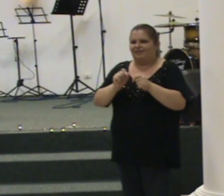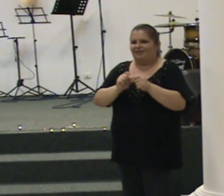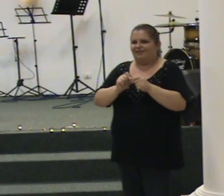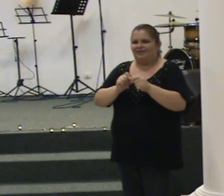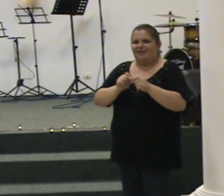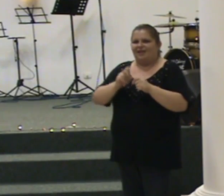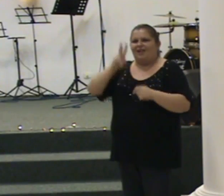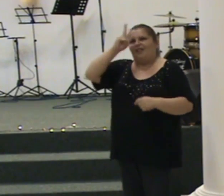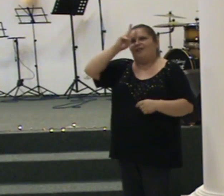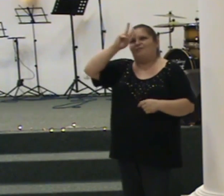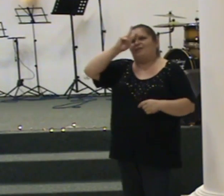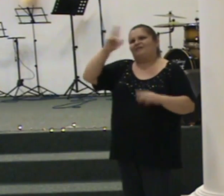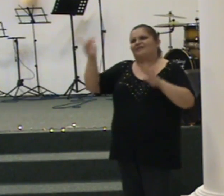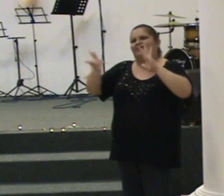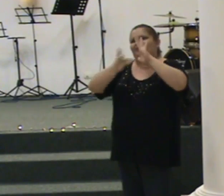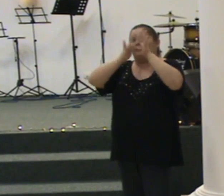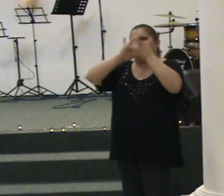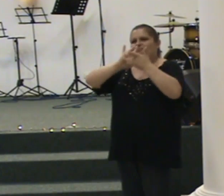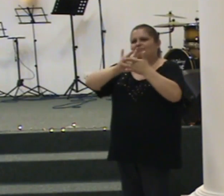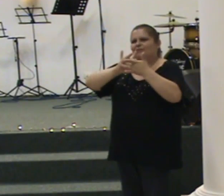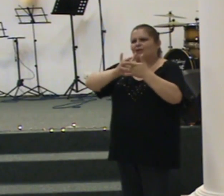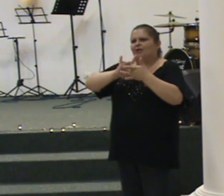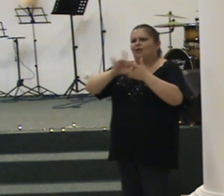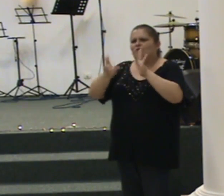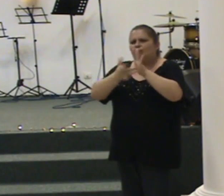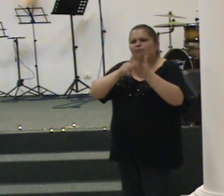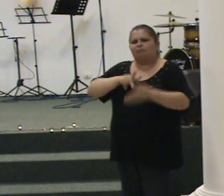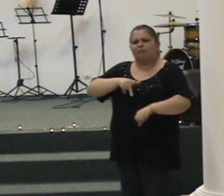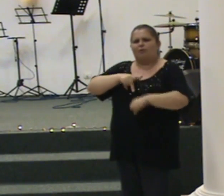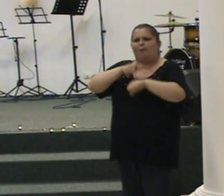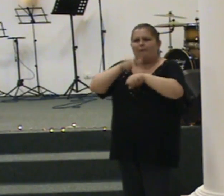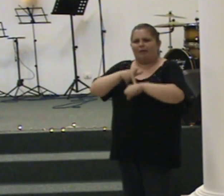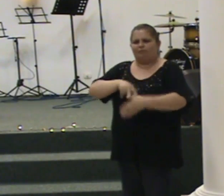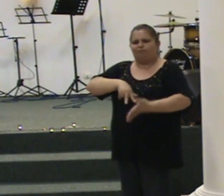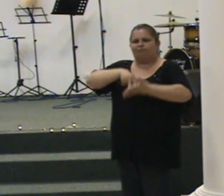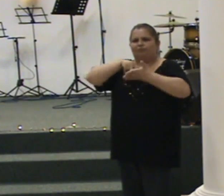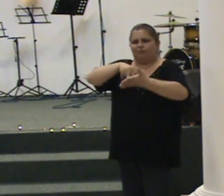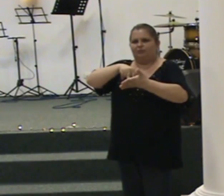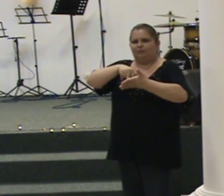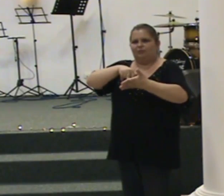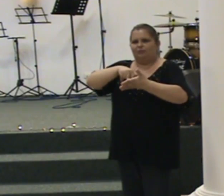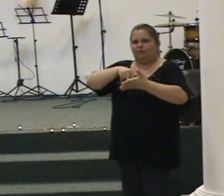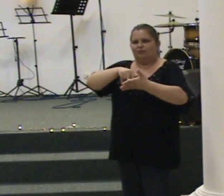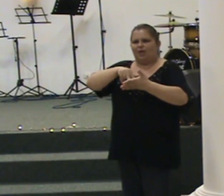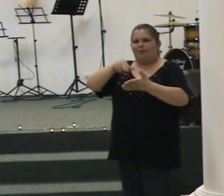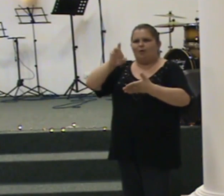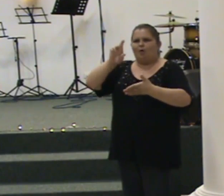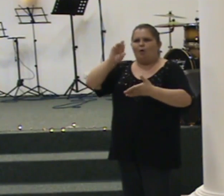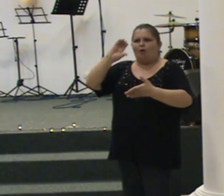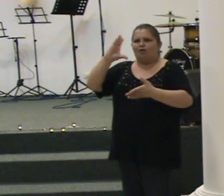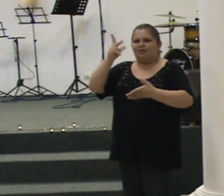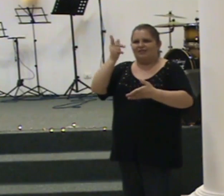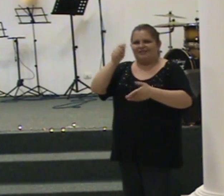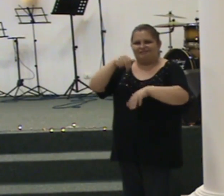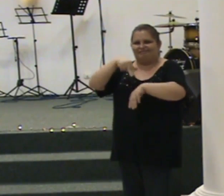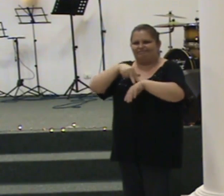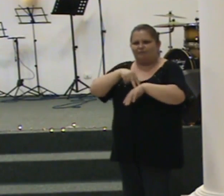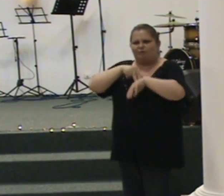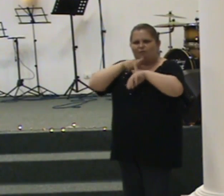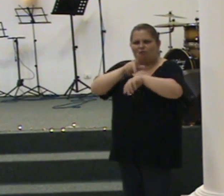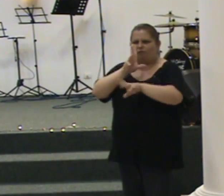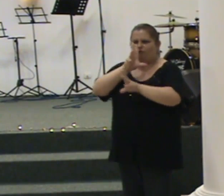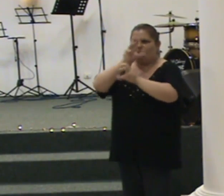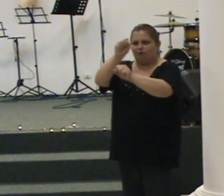nós estamos lembrando que Ele é a rocha, a nossa salvação. E por isso, o Natal que vem aí, nessa